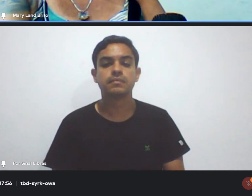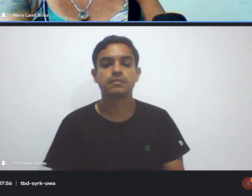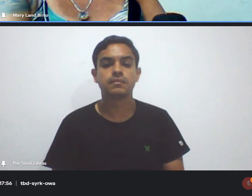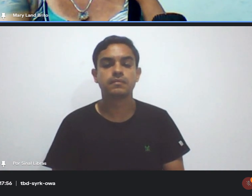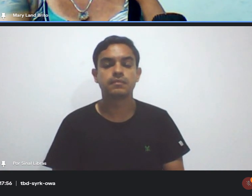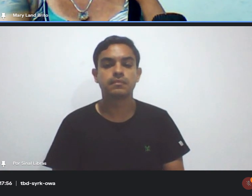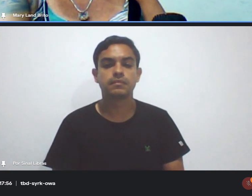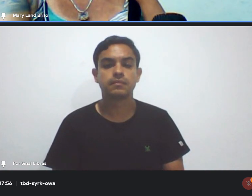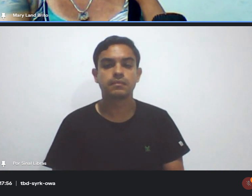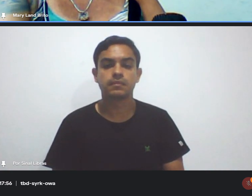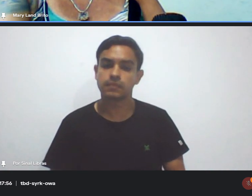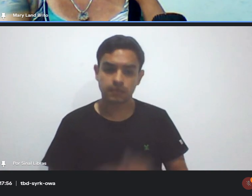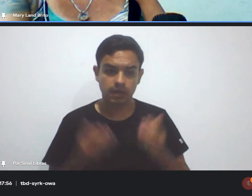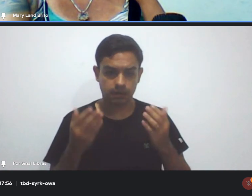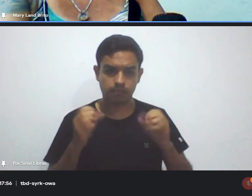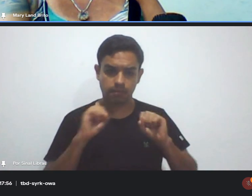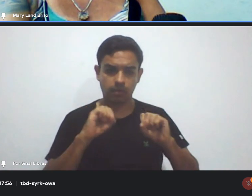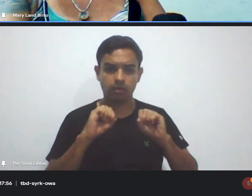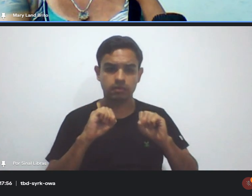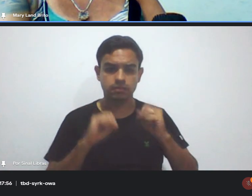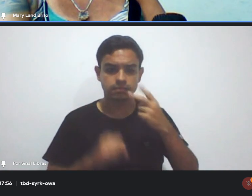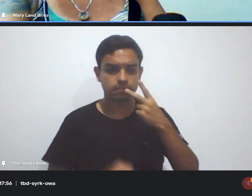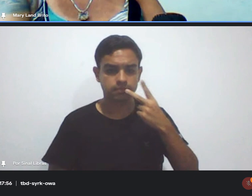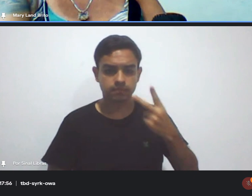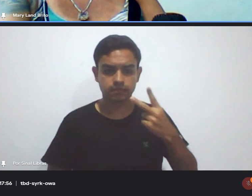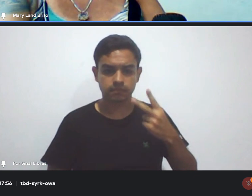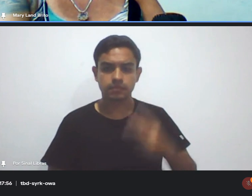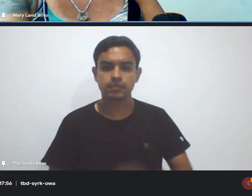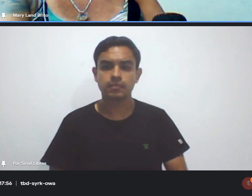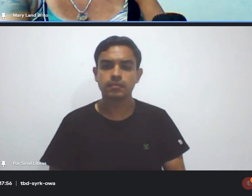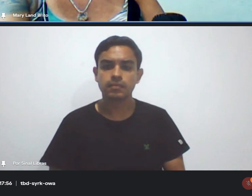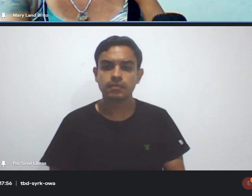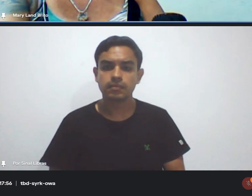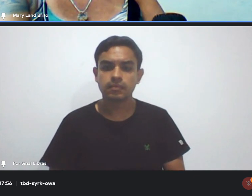Agora fala aí, Armando, que eu acho que abriu.